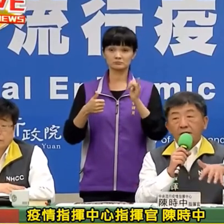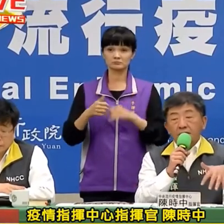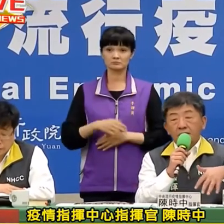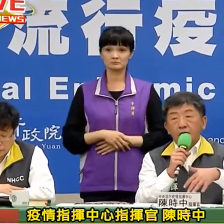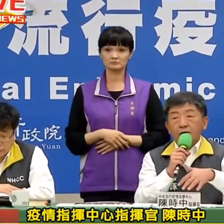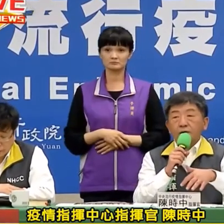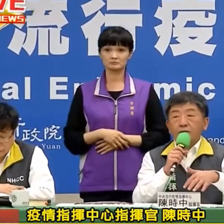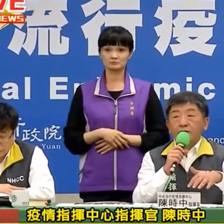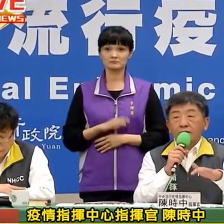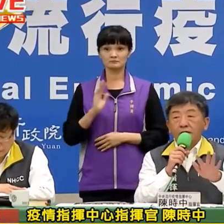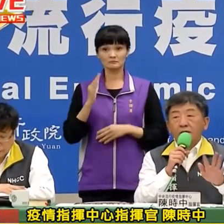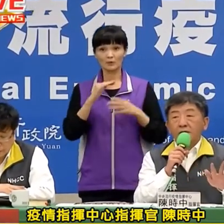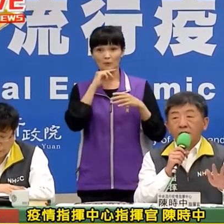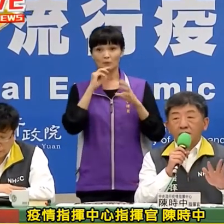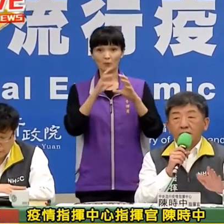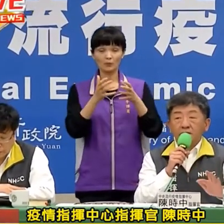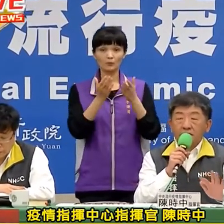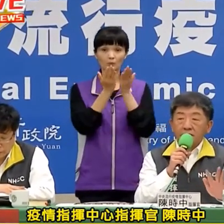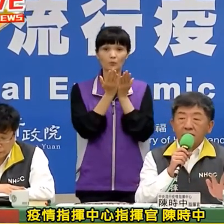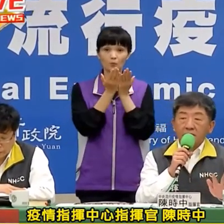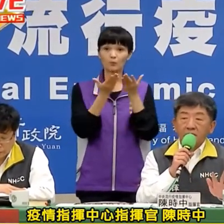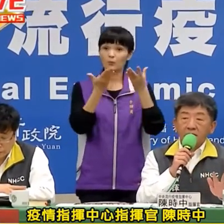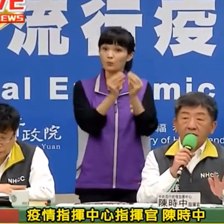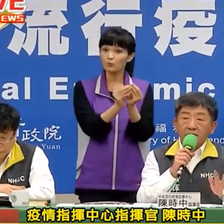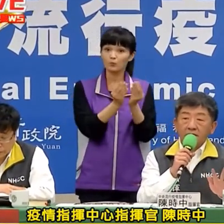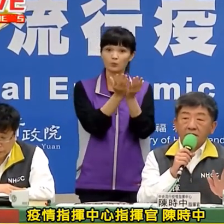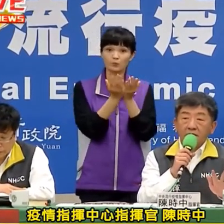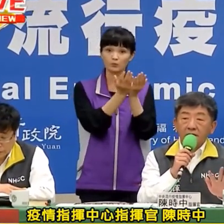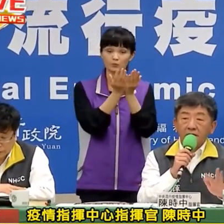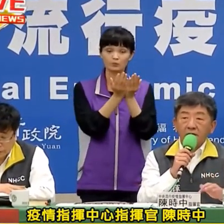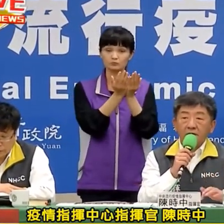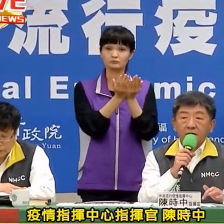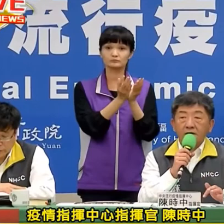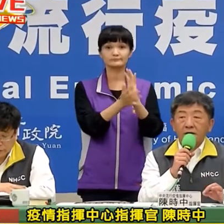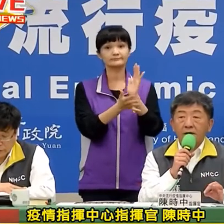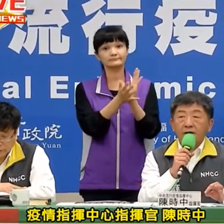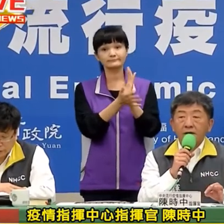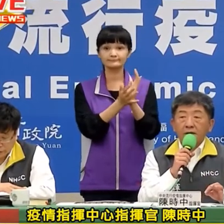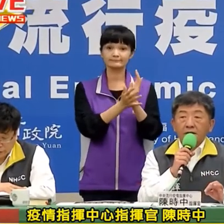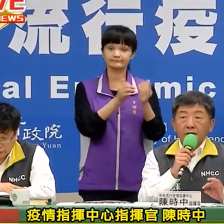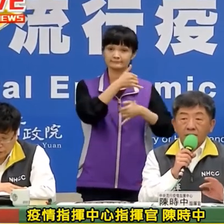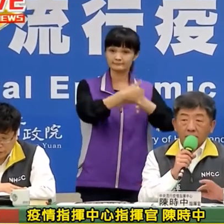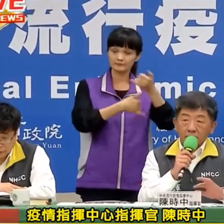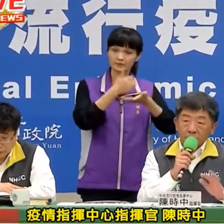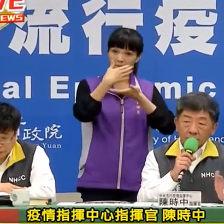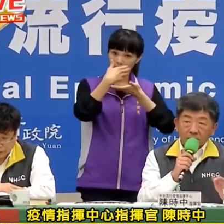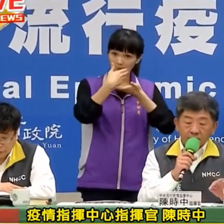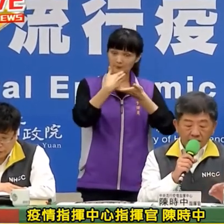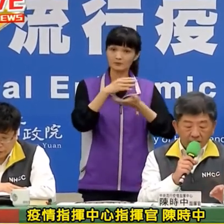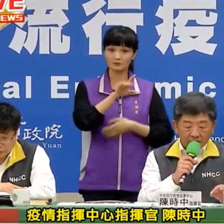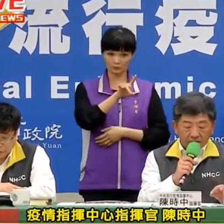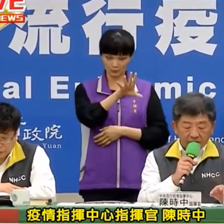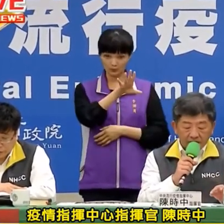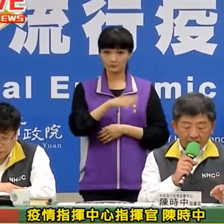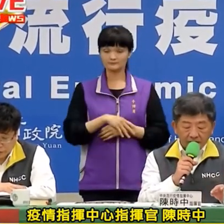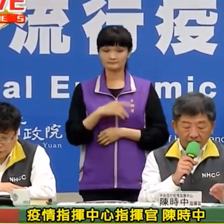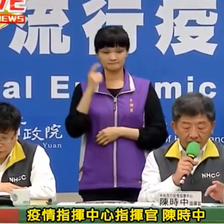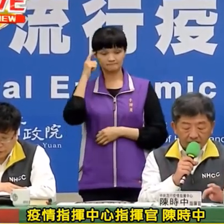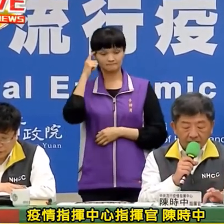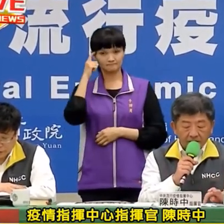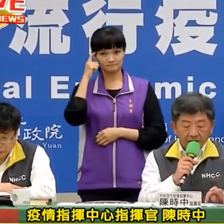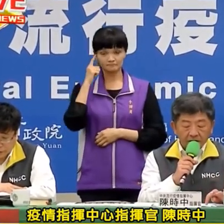整个一群有同一在英国有一起的这样子的一个生活的经验，所以我们主动的